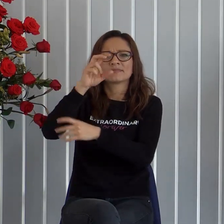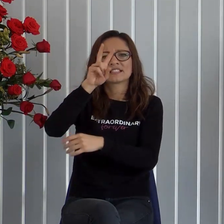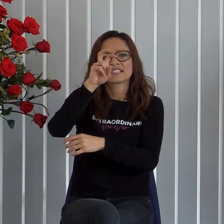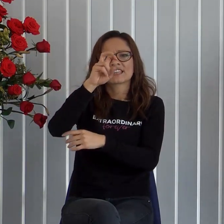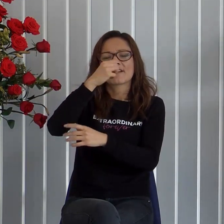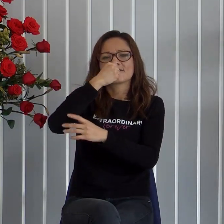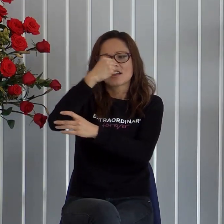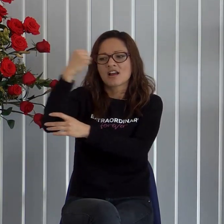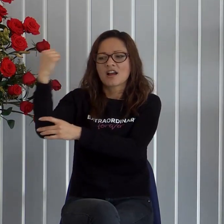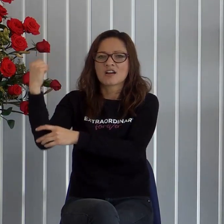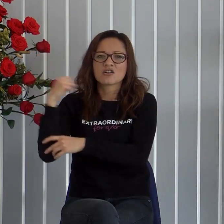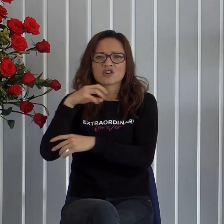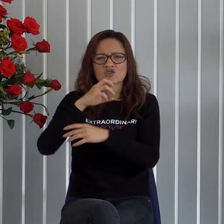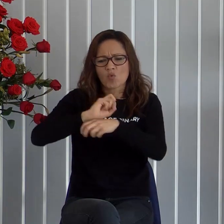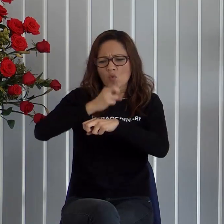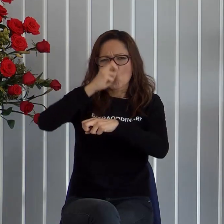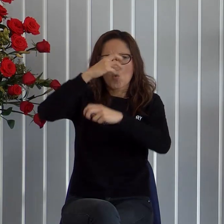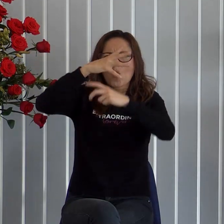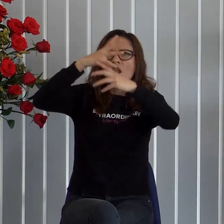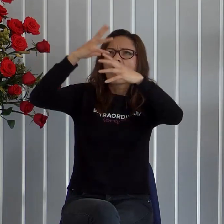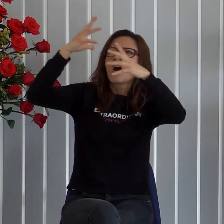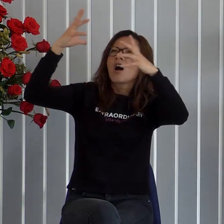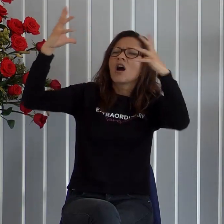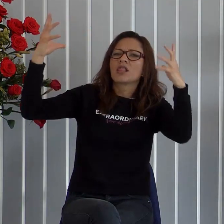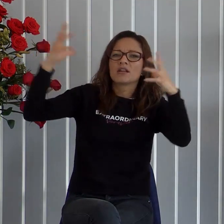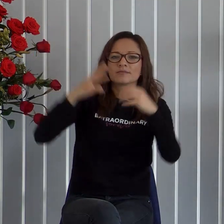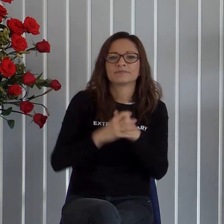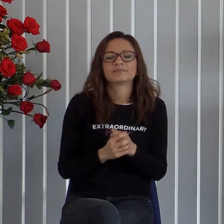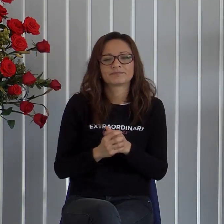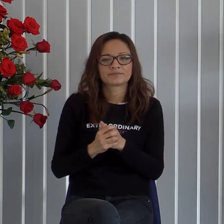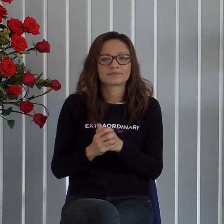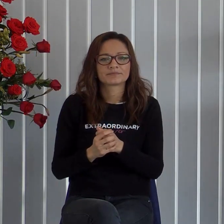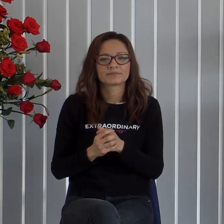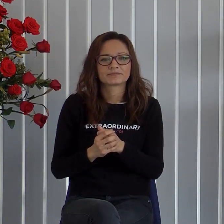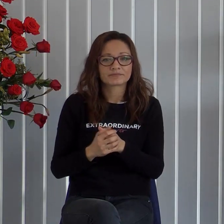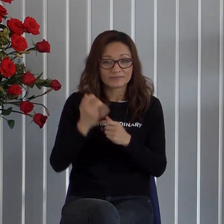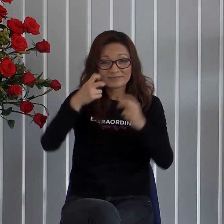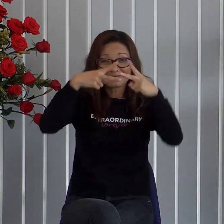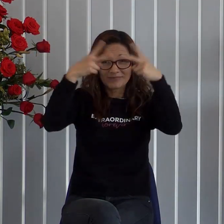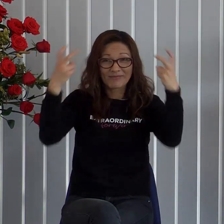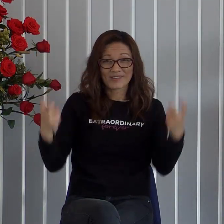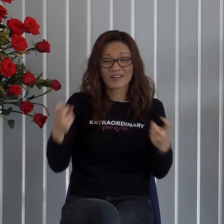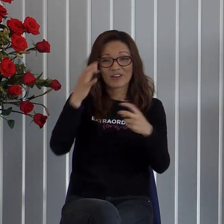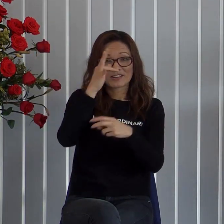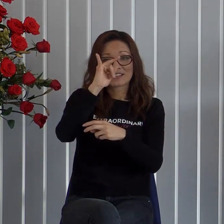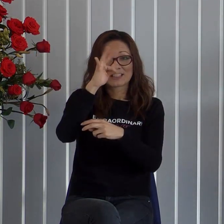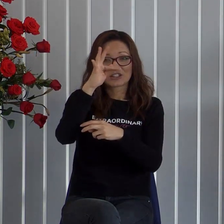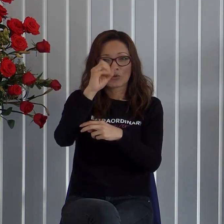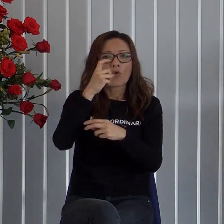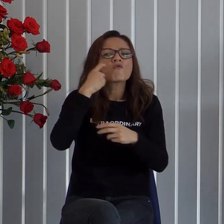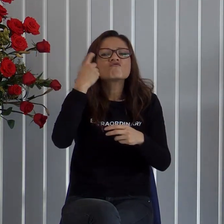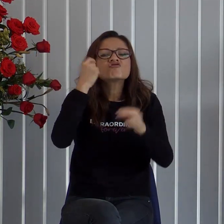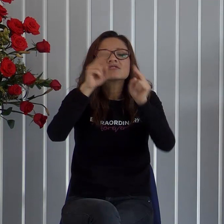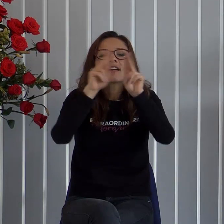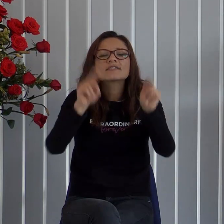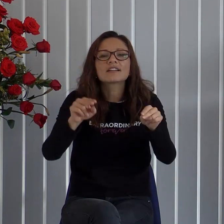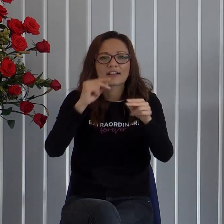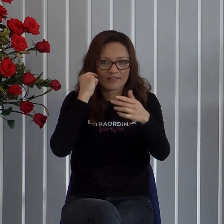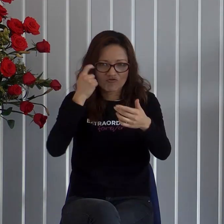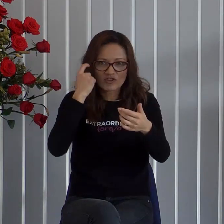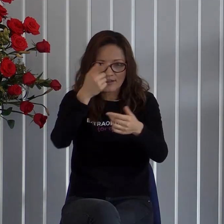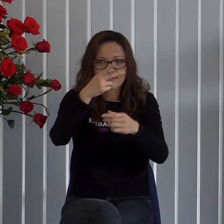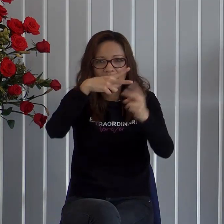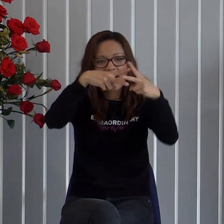en oro, cargado, era grandísimo. Si es fiel la copia que hay ahí en el arco de Tito, busca ahí arco de Tito, desfile de